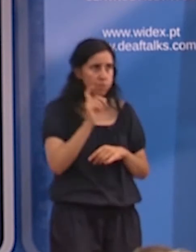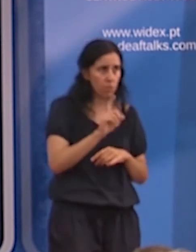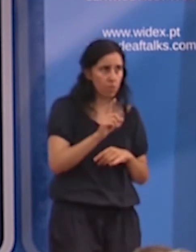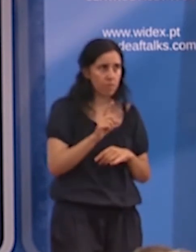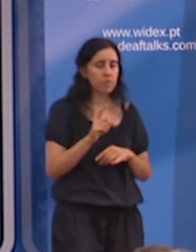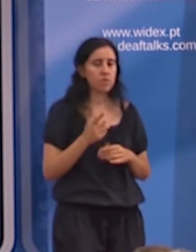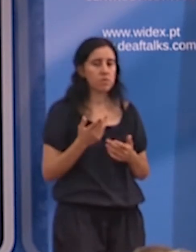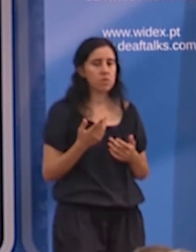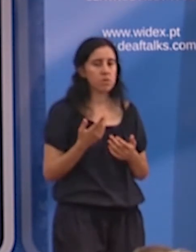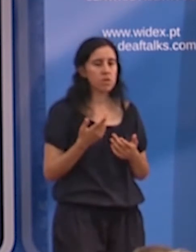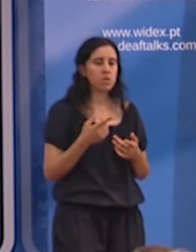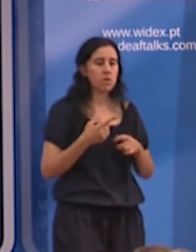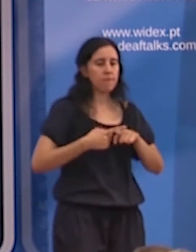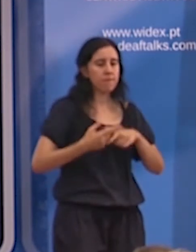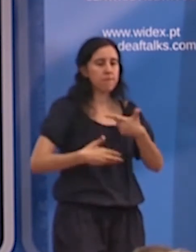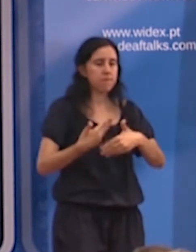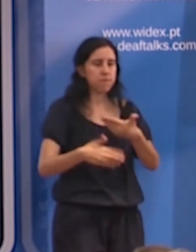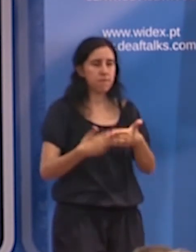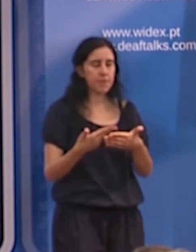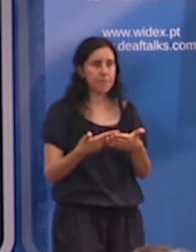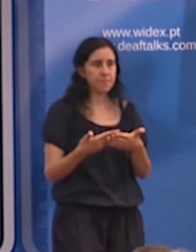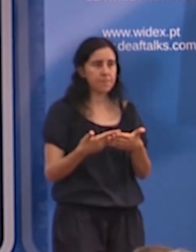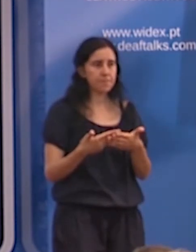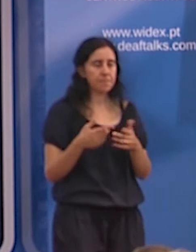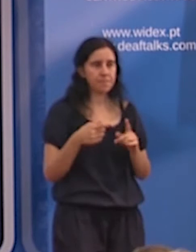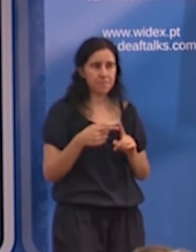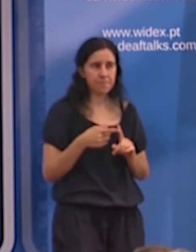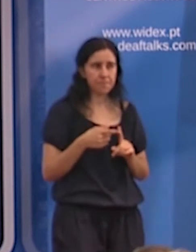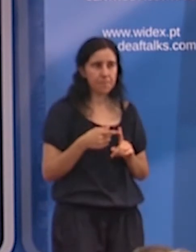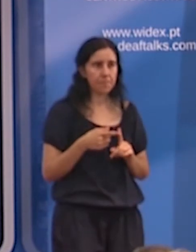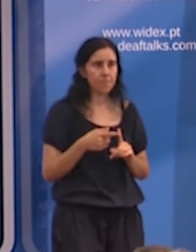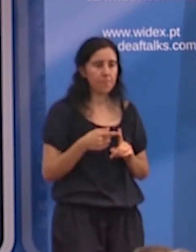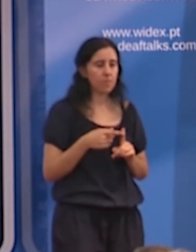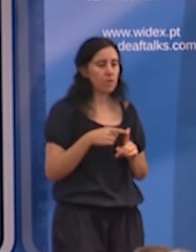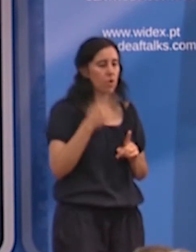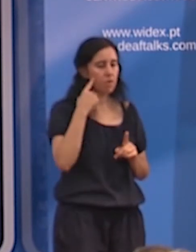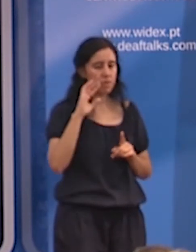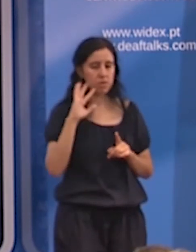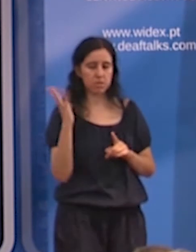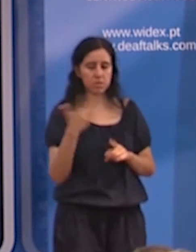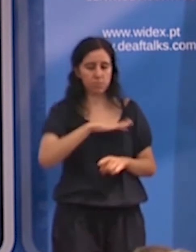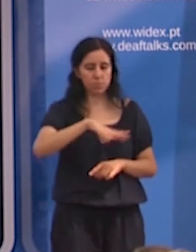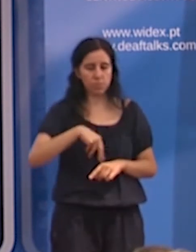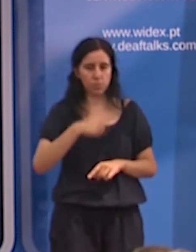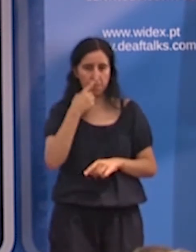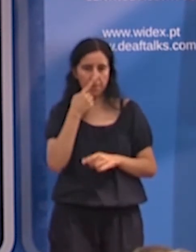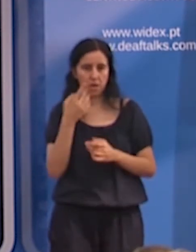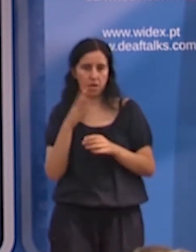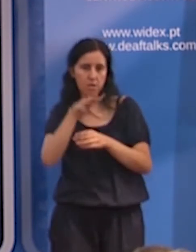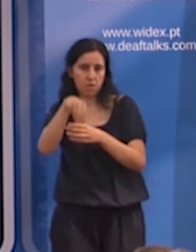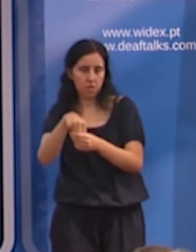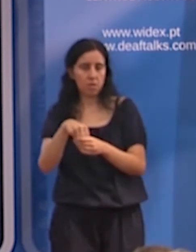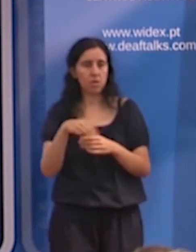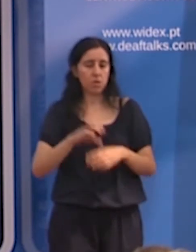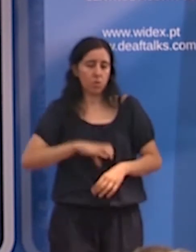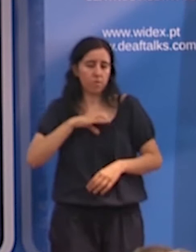estão mais predispostos a fazer parte do mundo dos ouvintes e terem confiança para fazerem outras